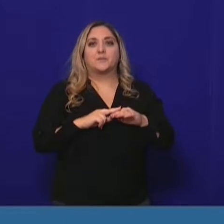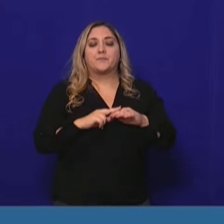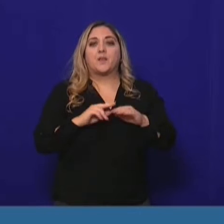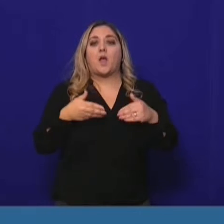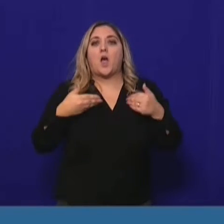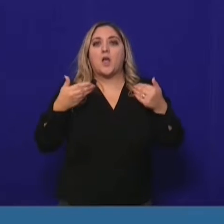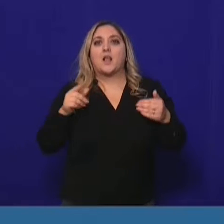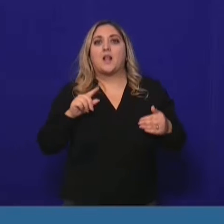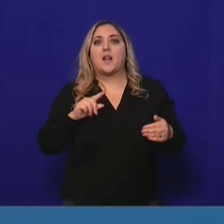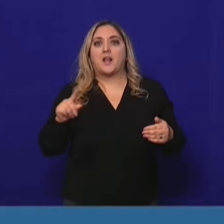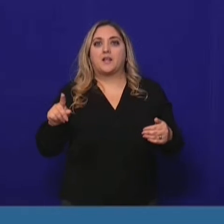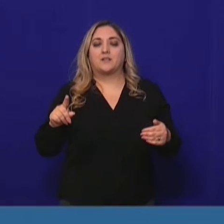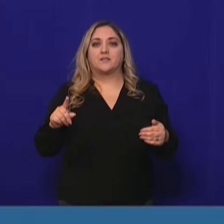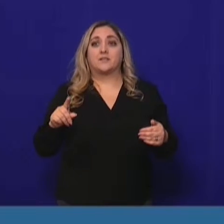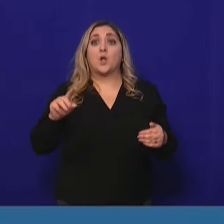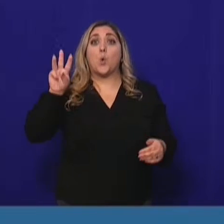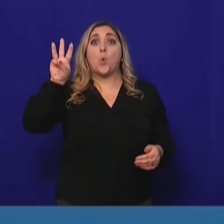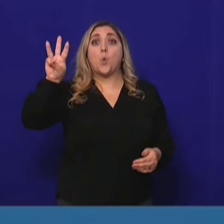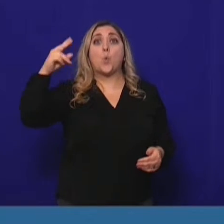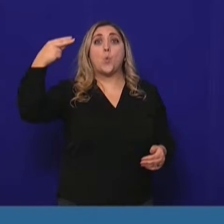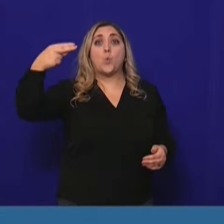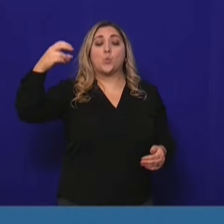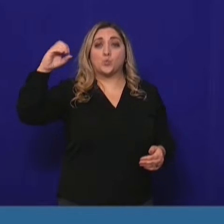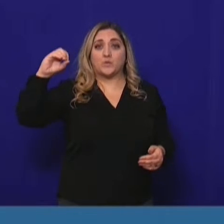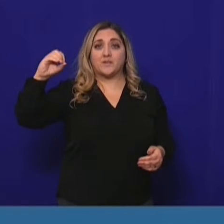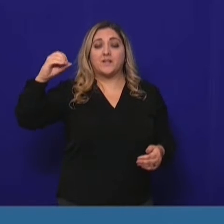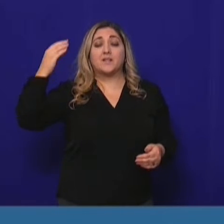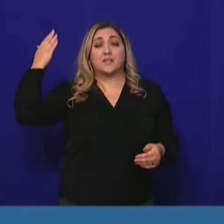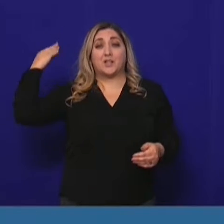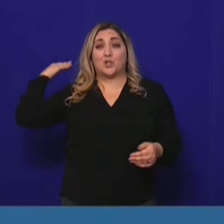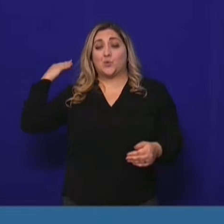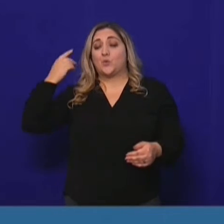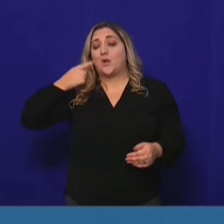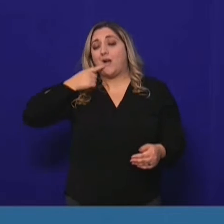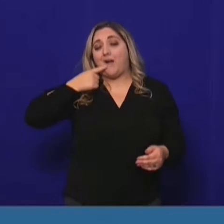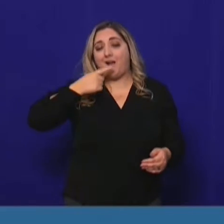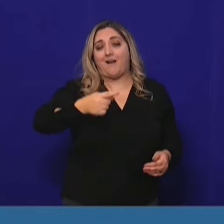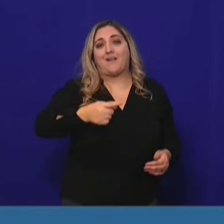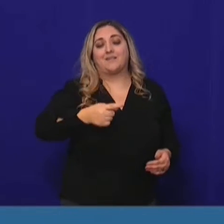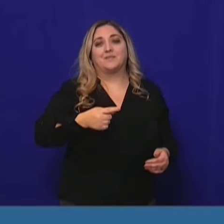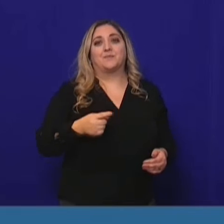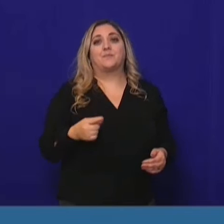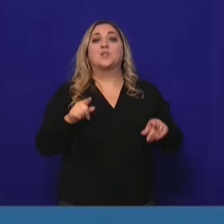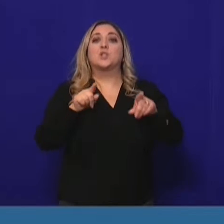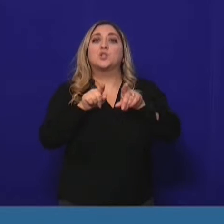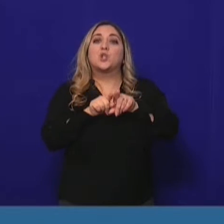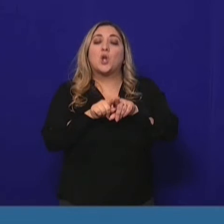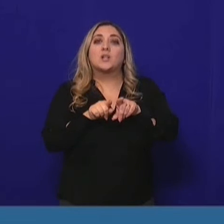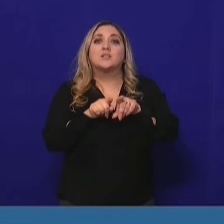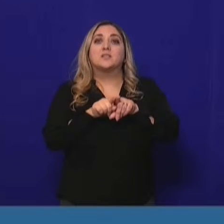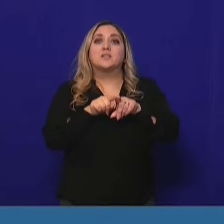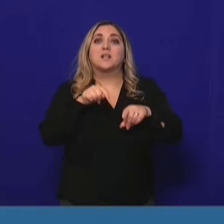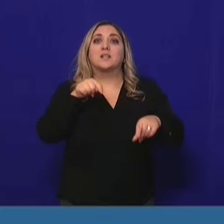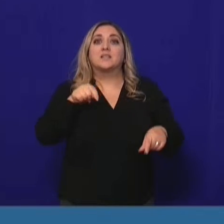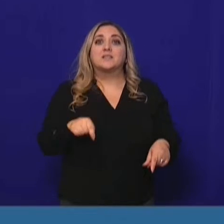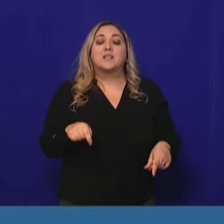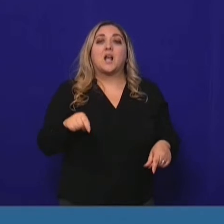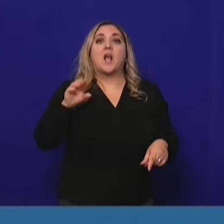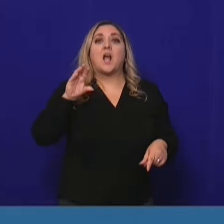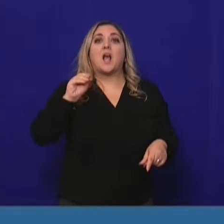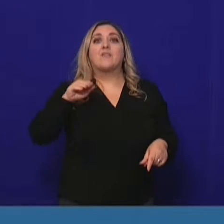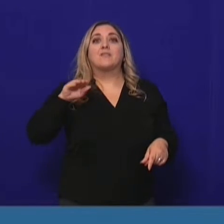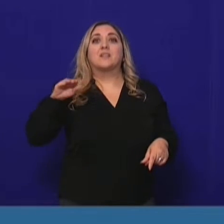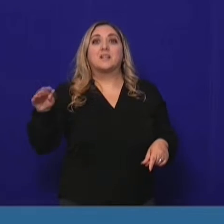tista' tmur x'imkien. Infatti l-Aqda Dinjija tas-Saħħa mill-bidunet kienet wissietna u qaltilna tużawx dan li ħafna nies